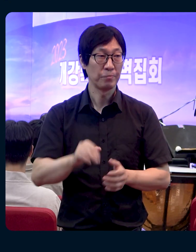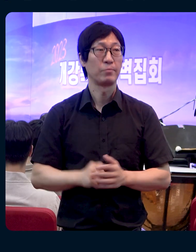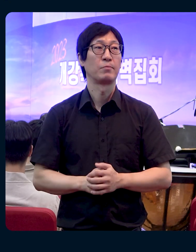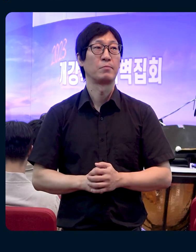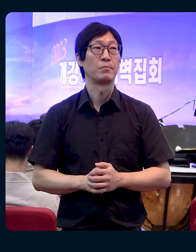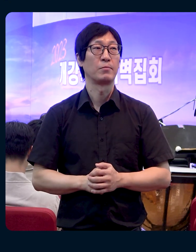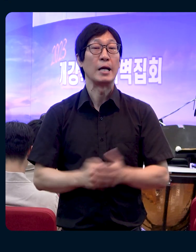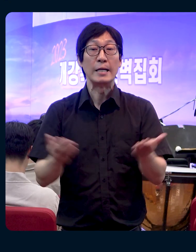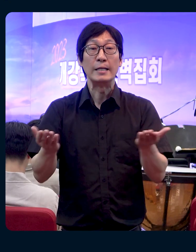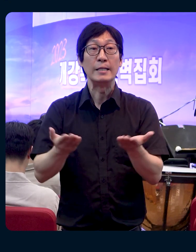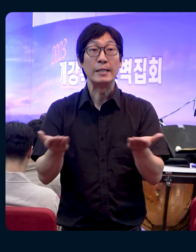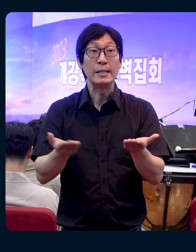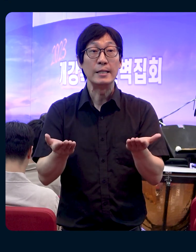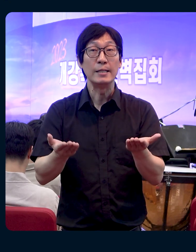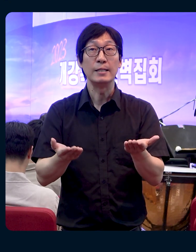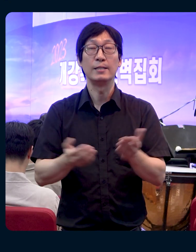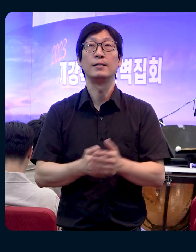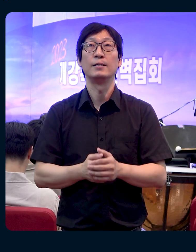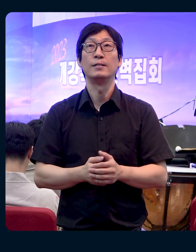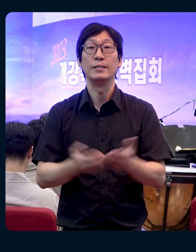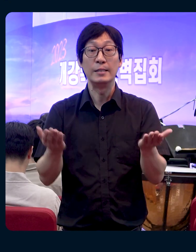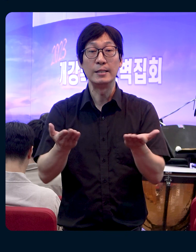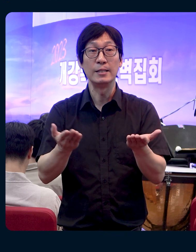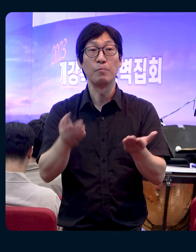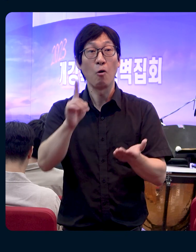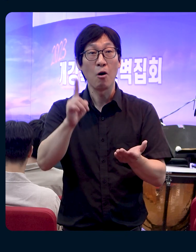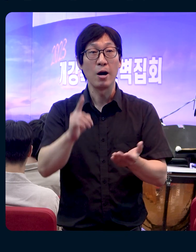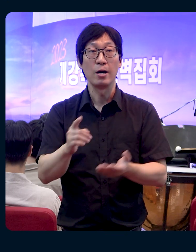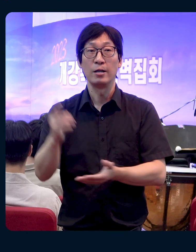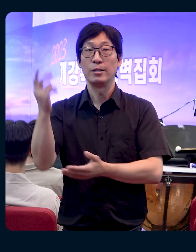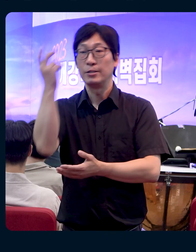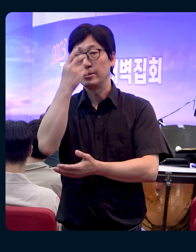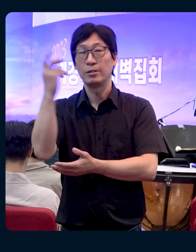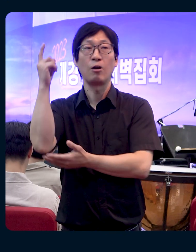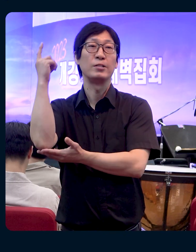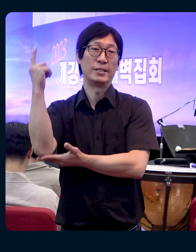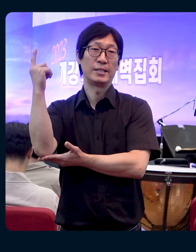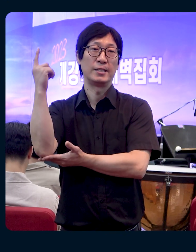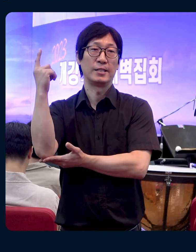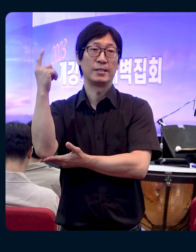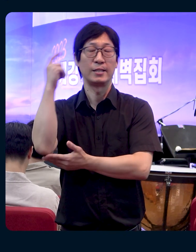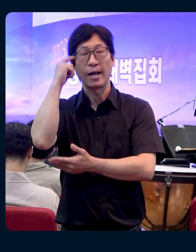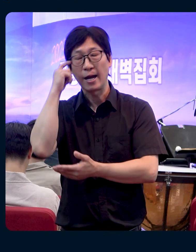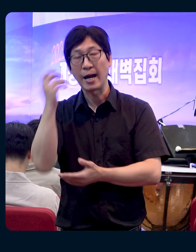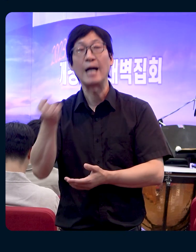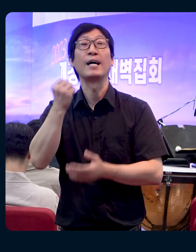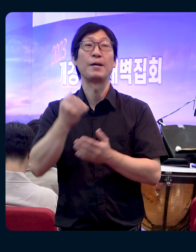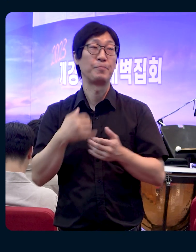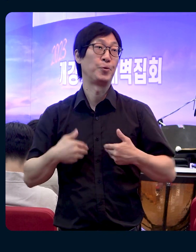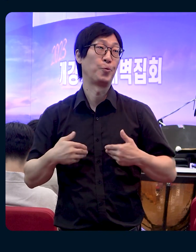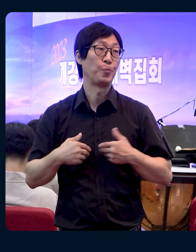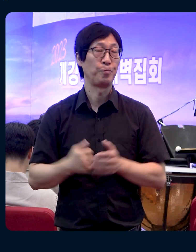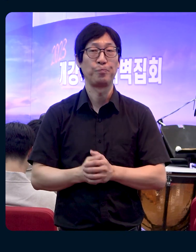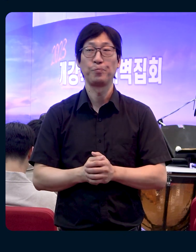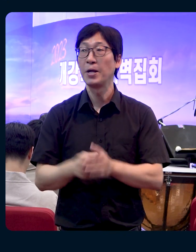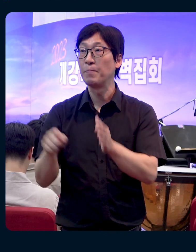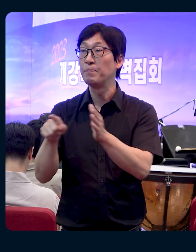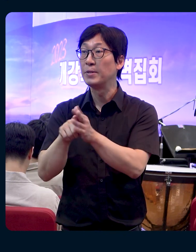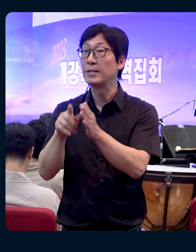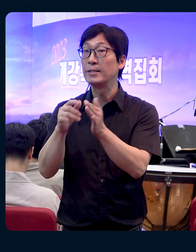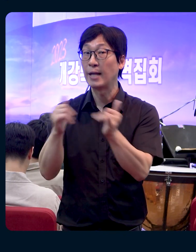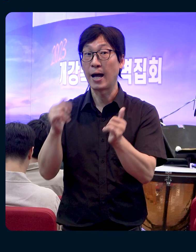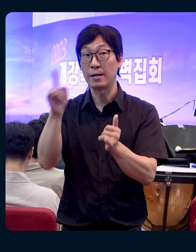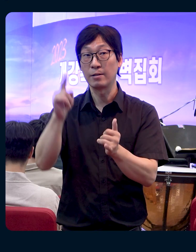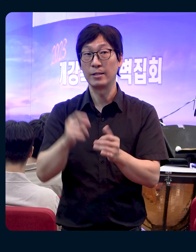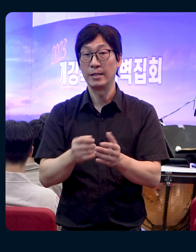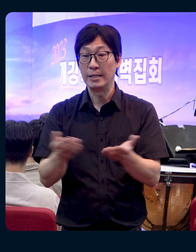잘 이해하려면 청지기 정신, 청지기 의식이 있어야 돼요. 우리 신앙인들이 직업을